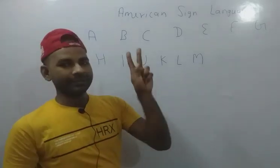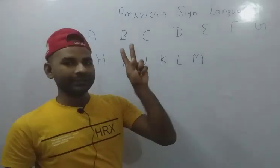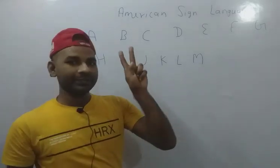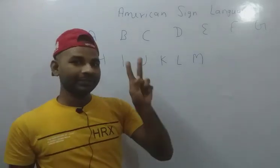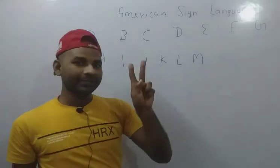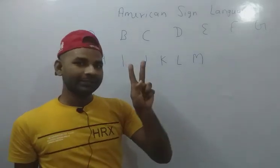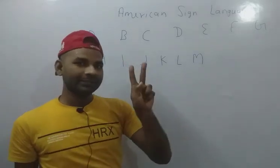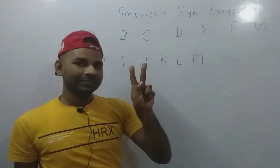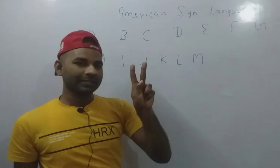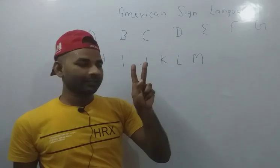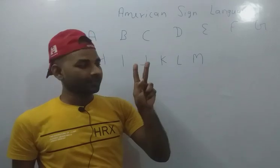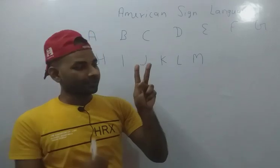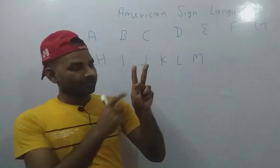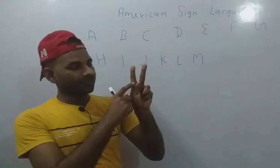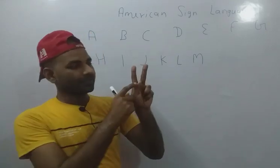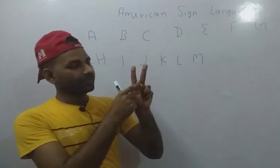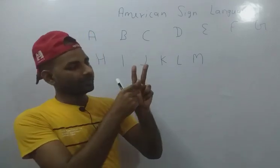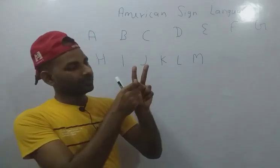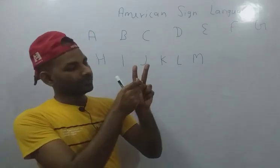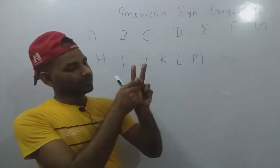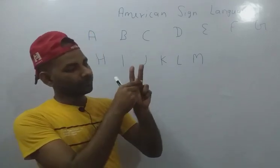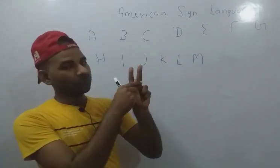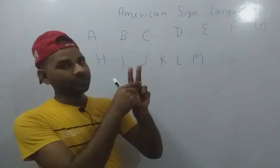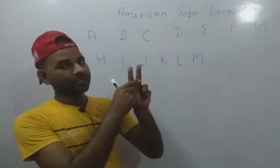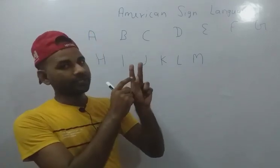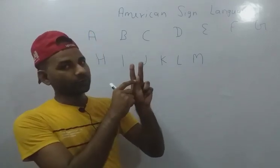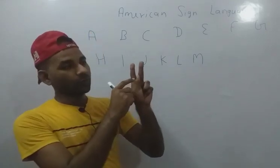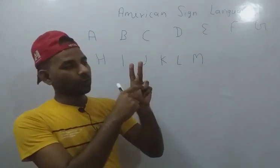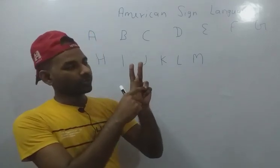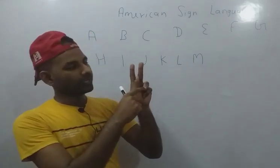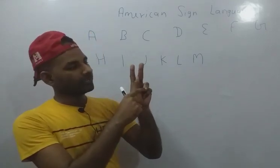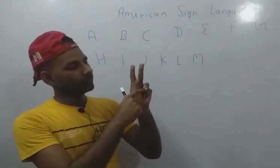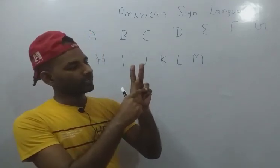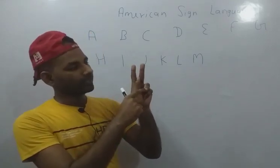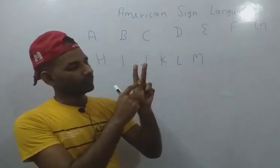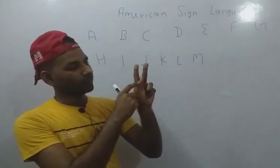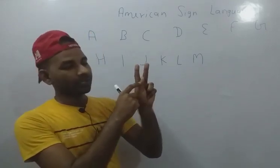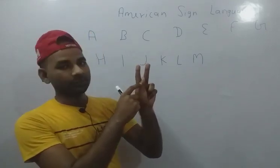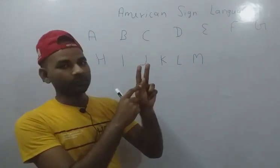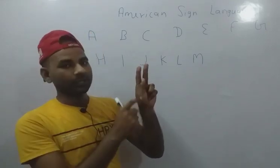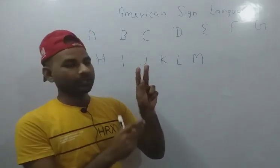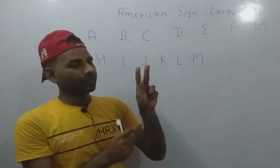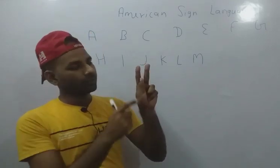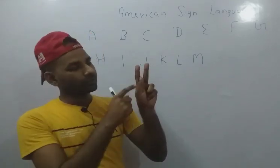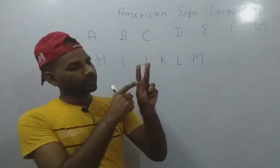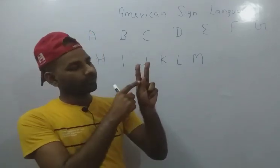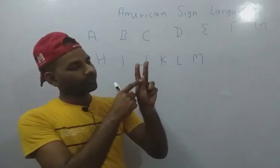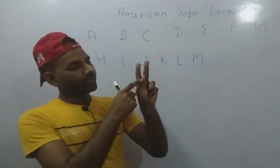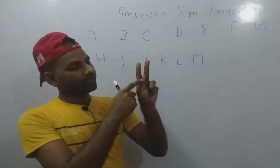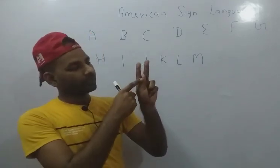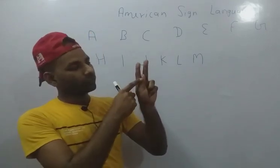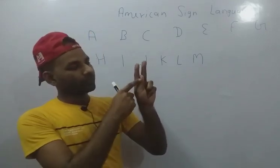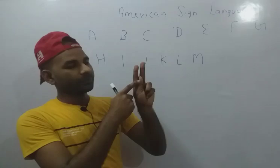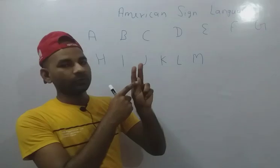करिए, के। याद रखिए ये यहीं पे होना चाहिए, इसको और कहीं नहीं होना है, नहीं तो फिर गलत हो गया, हो जाएगा। इन दोनों के बीच में अंगूठा